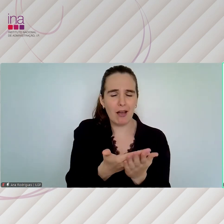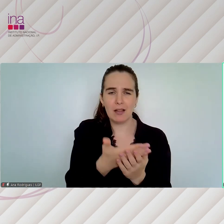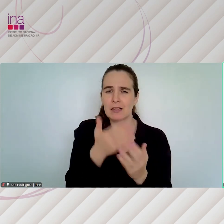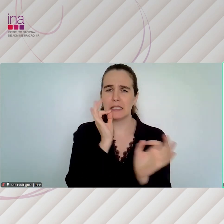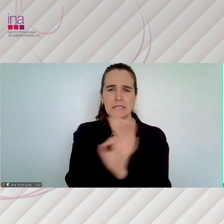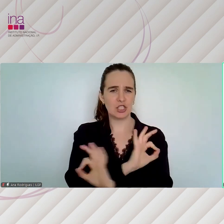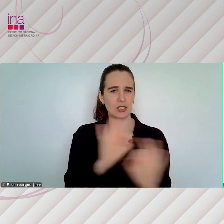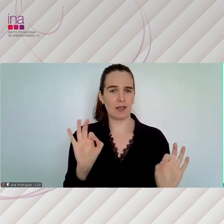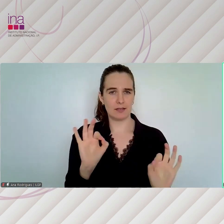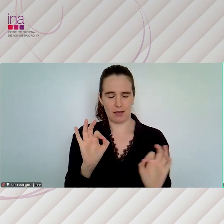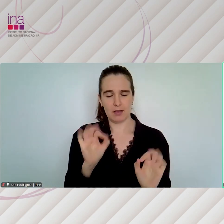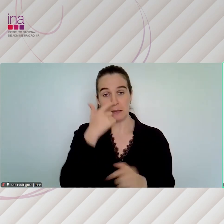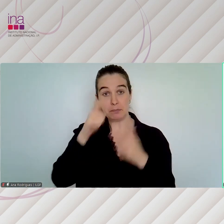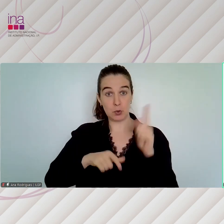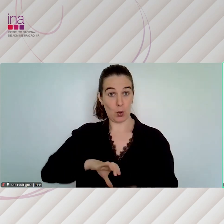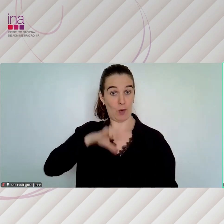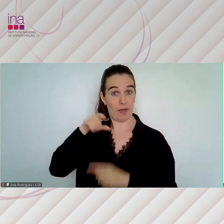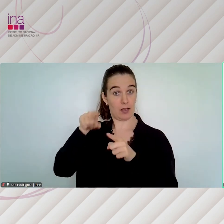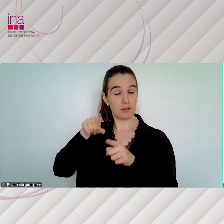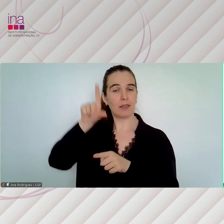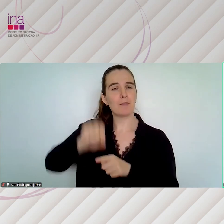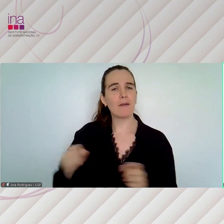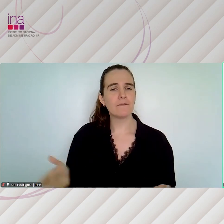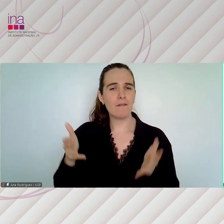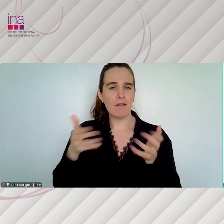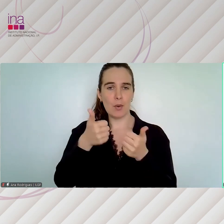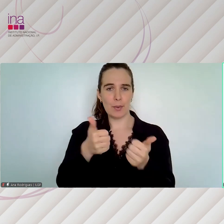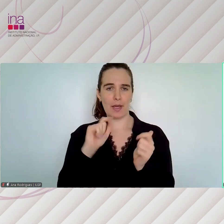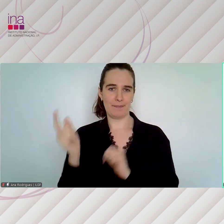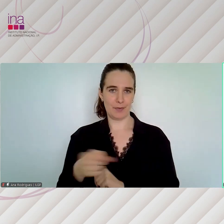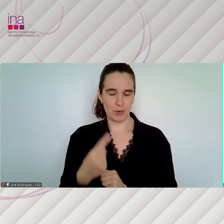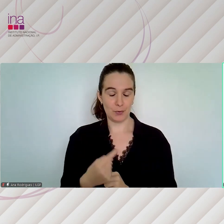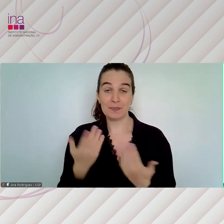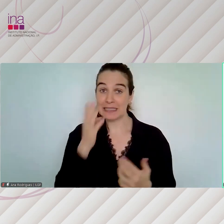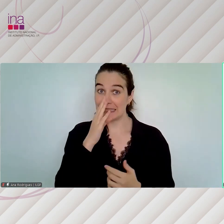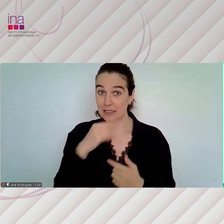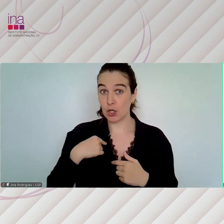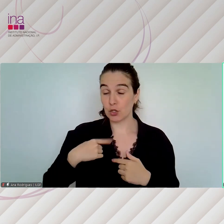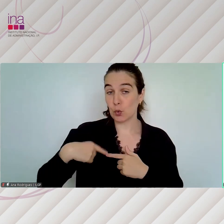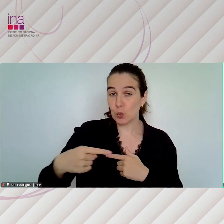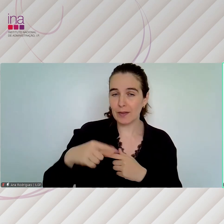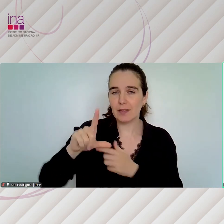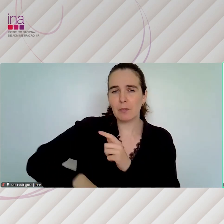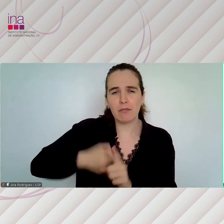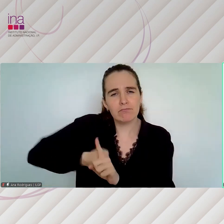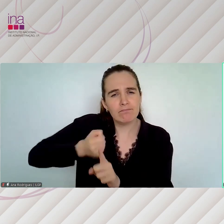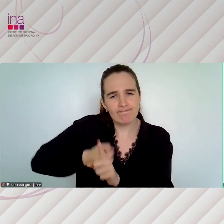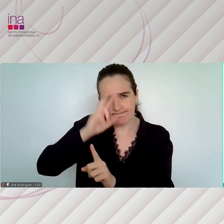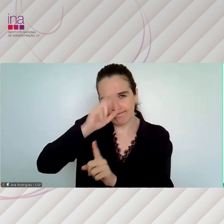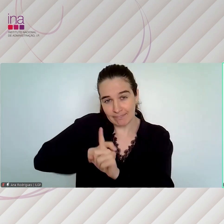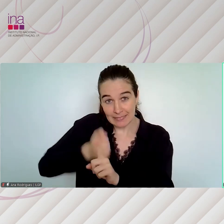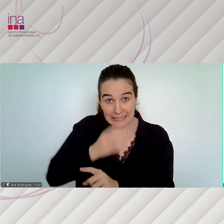inspira confiança e que promove o bem comum. Exijam-nos consequência e consistência, estejem